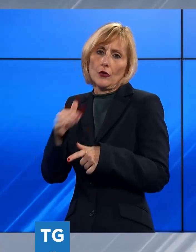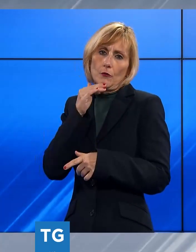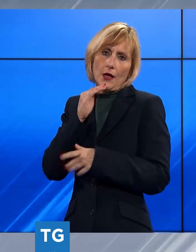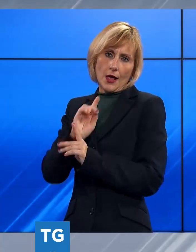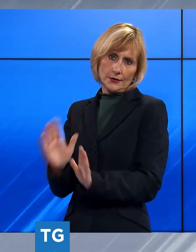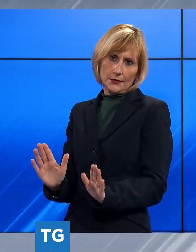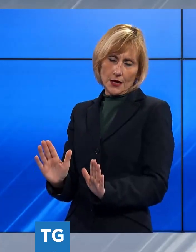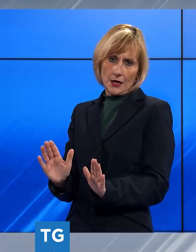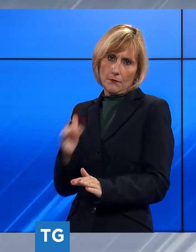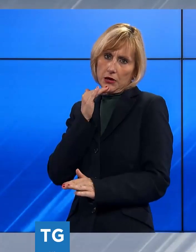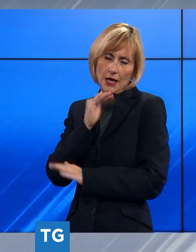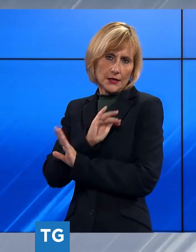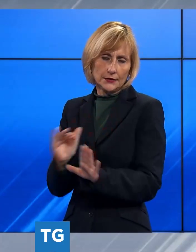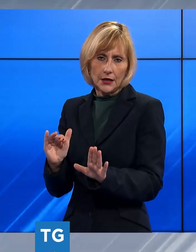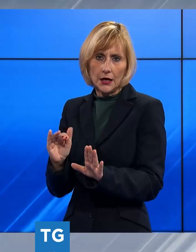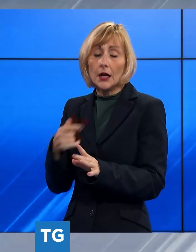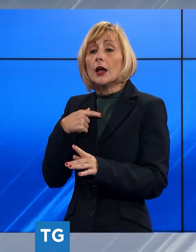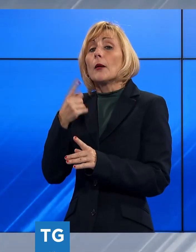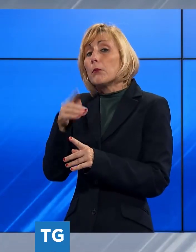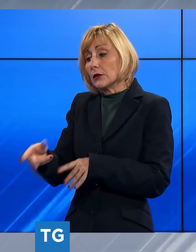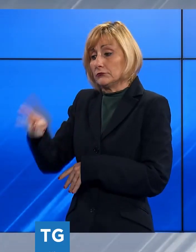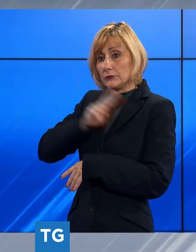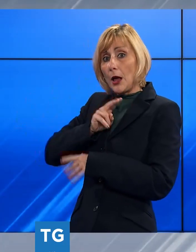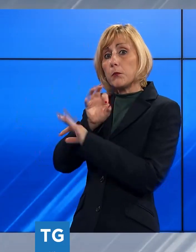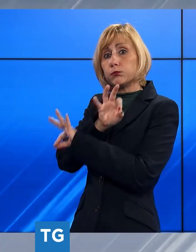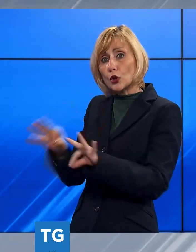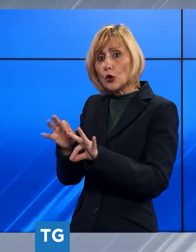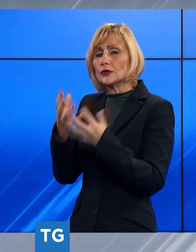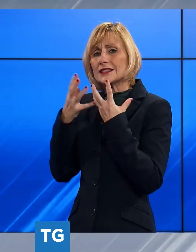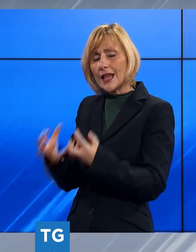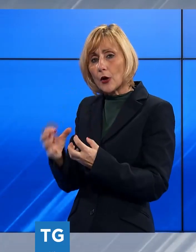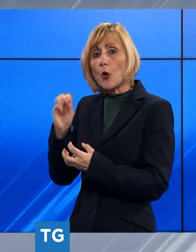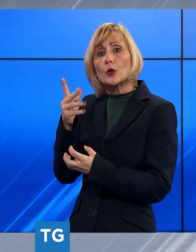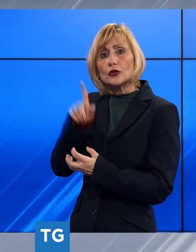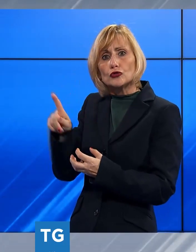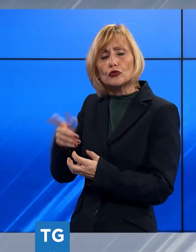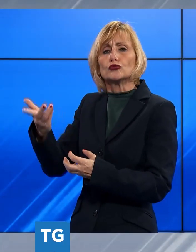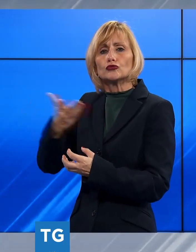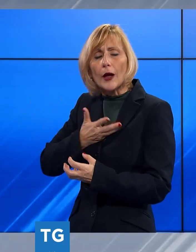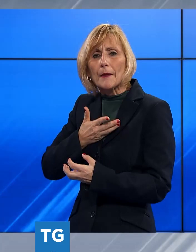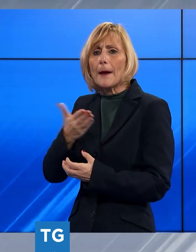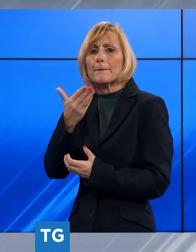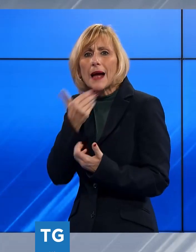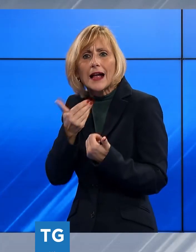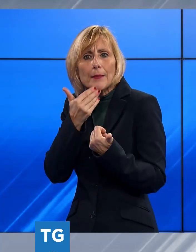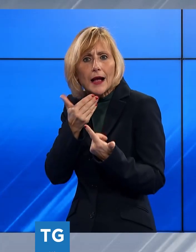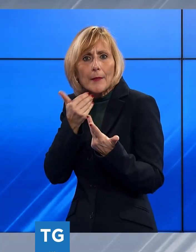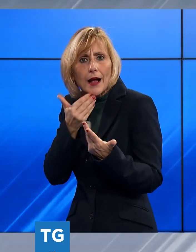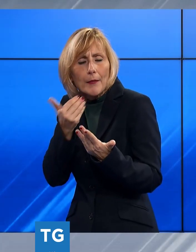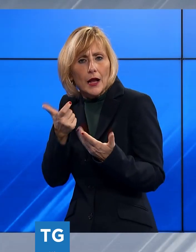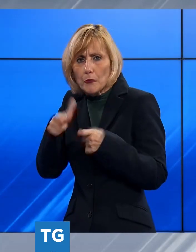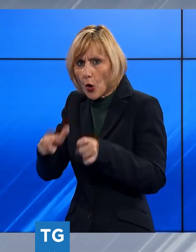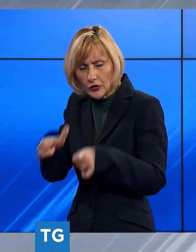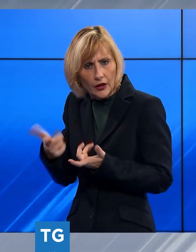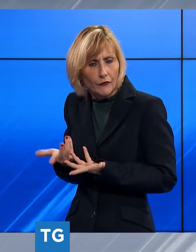essere precise manca questo prodotto ci sarà fra 15 giorni però capire come mai manca il Brand manca il generico ma anche le varie forme farmaceutiche